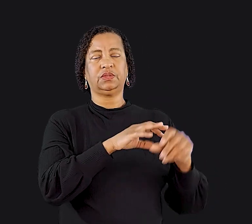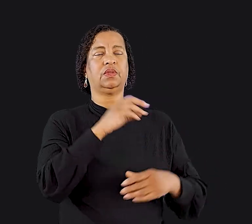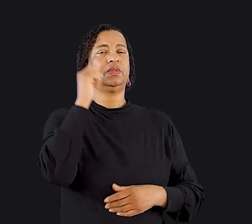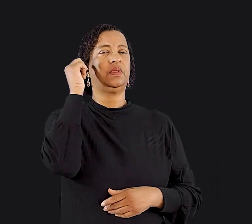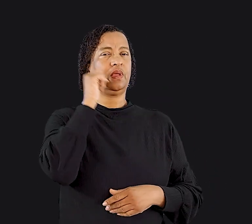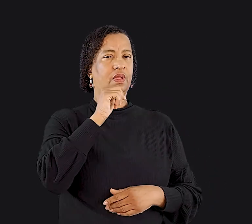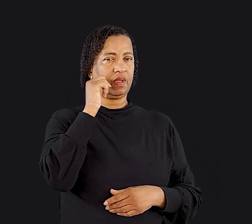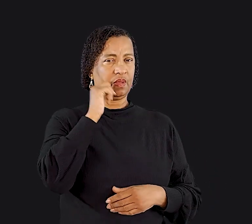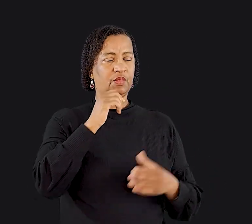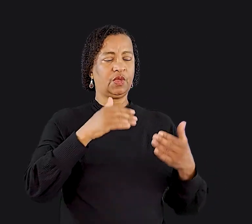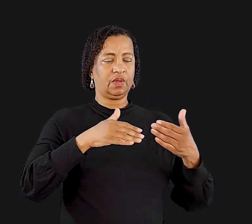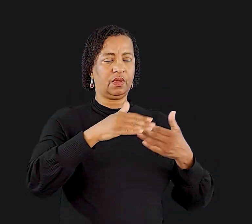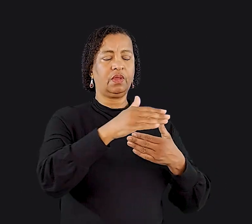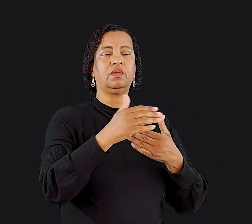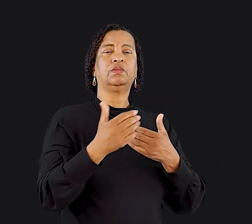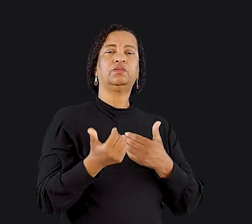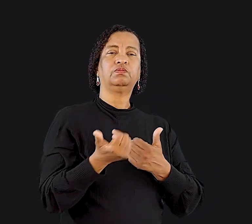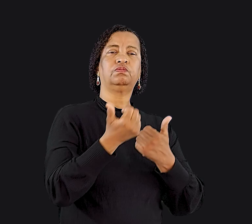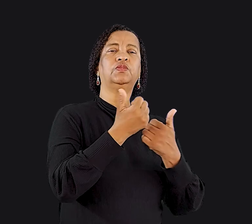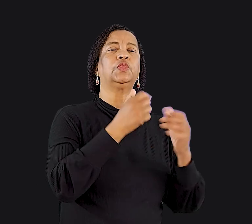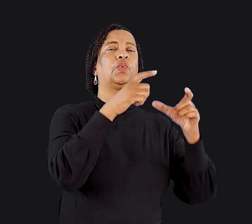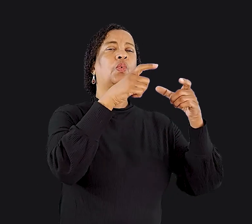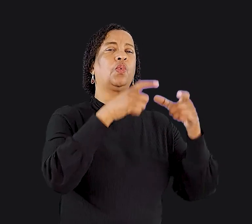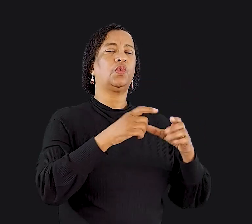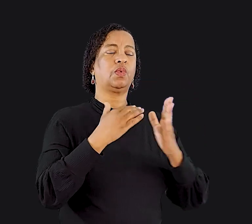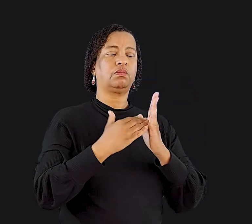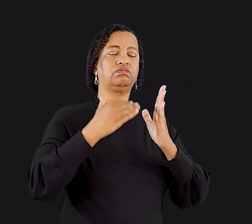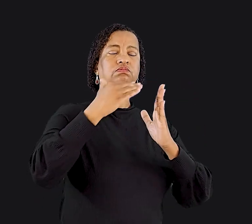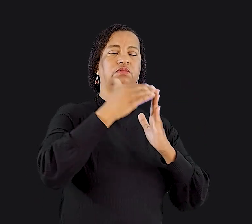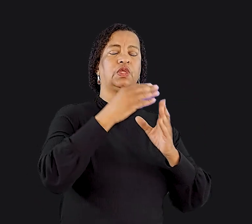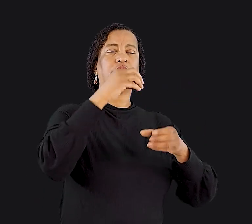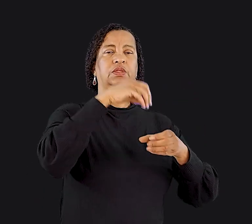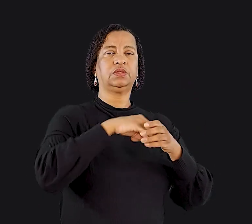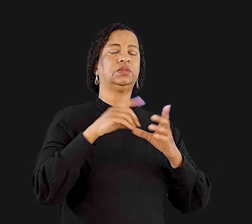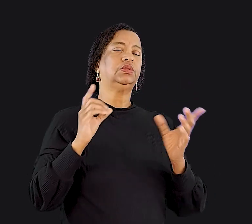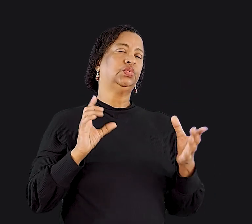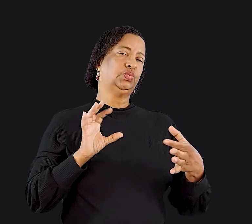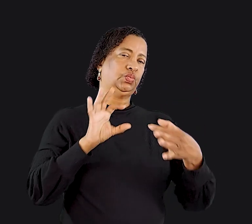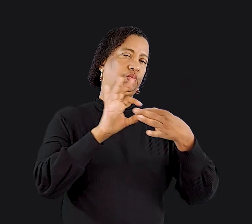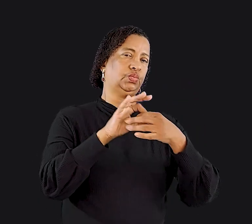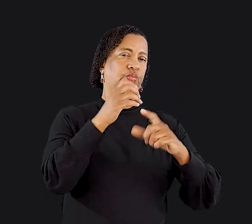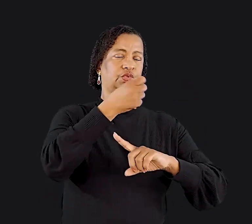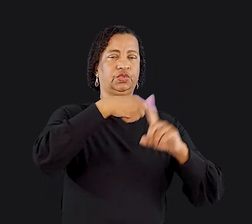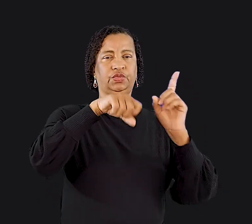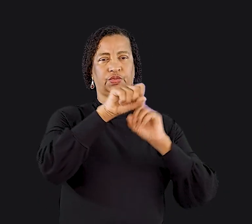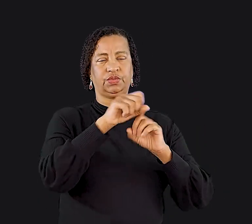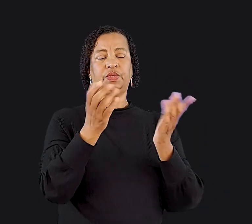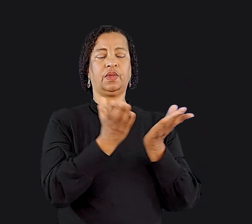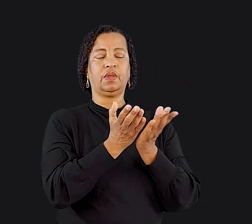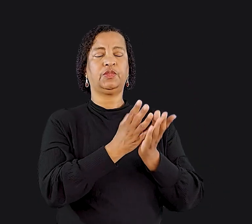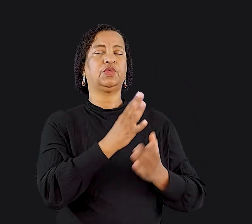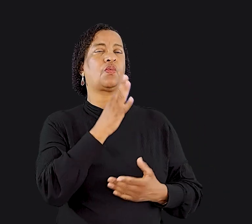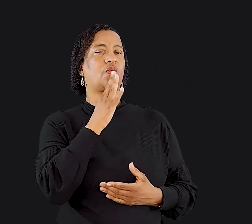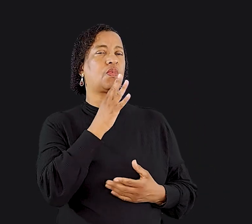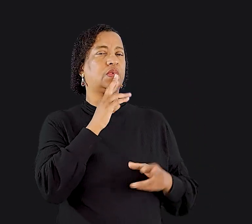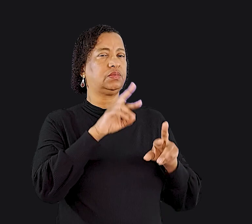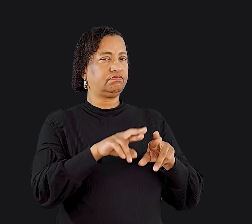a mulher passa a ocupar uma posição mais elevada dentro do seu contexto social. A Bíblia reconhece a